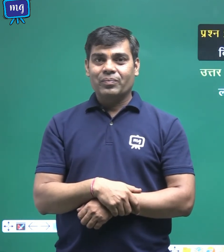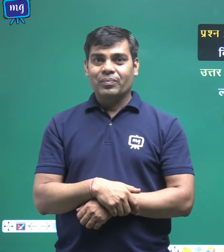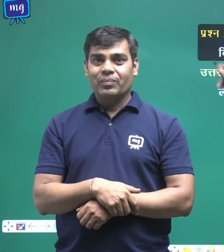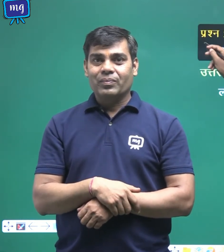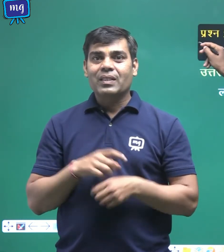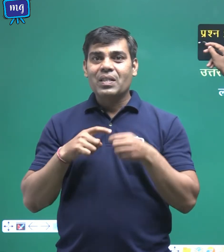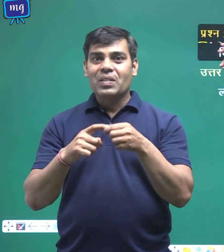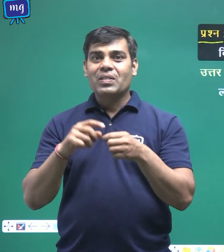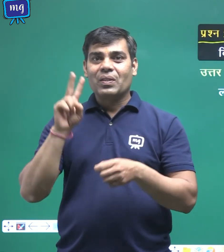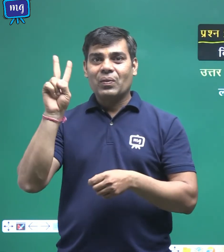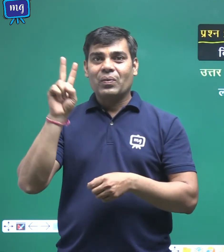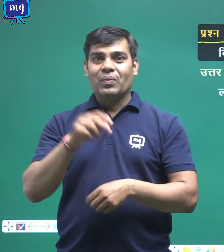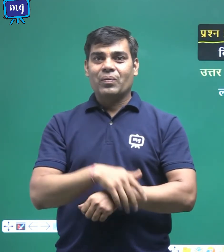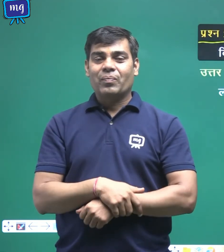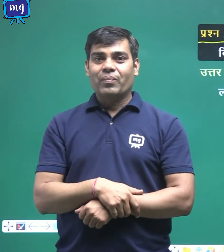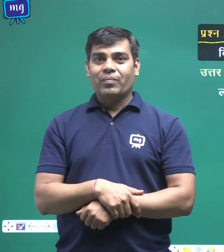प्रश्न 2,